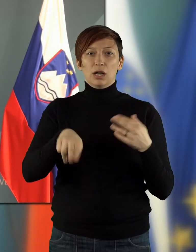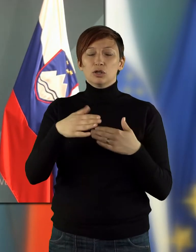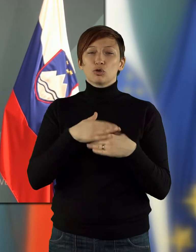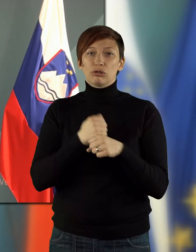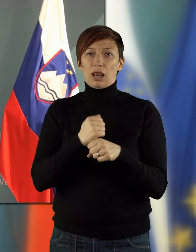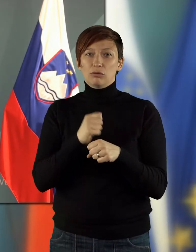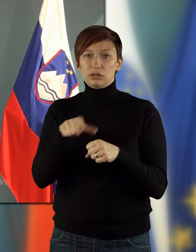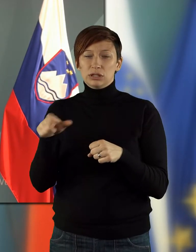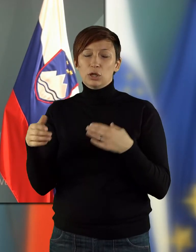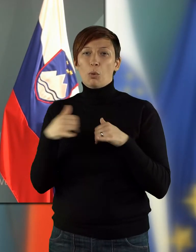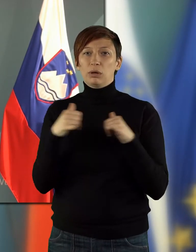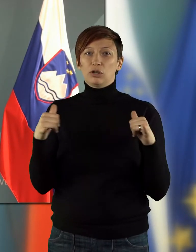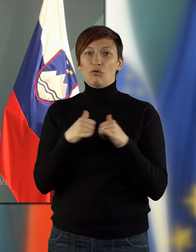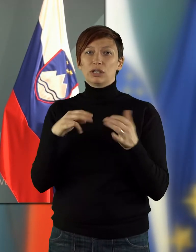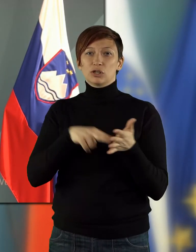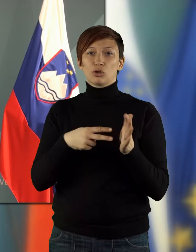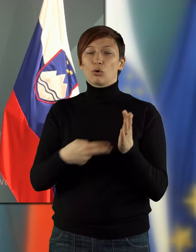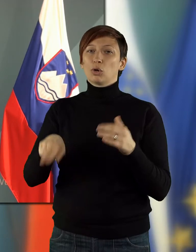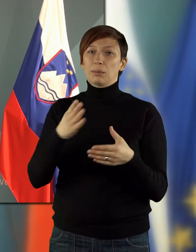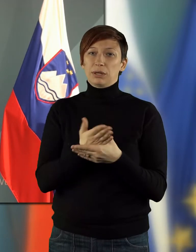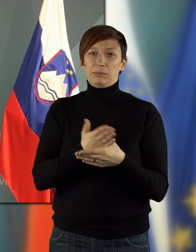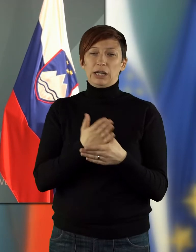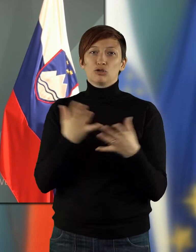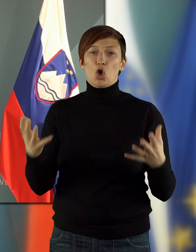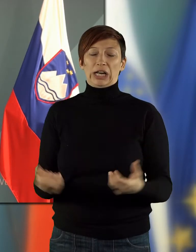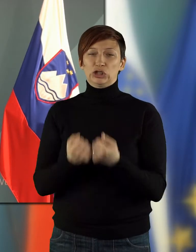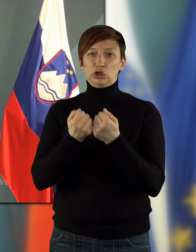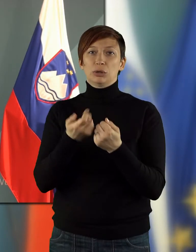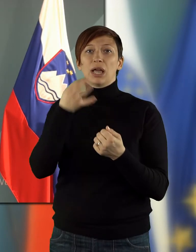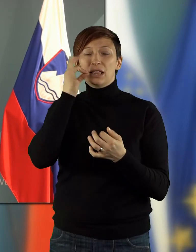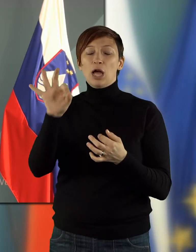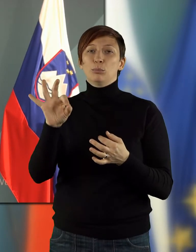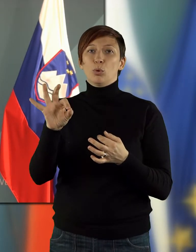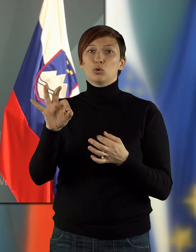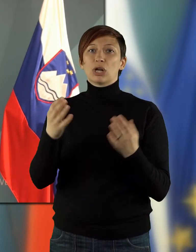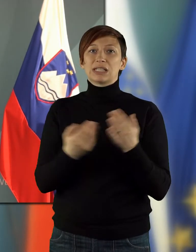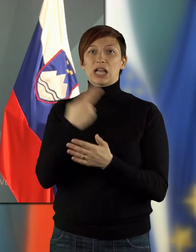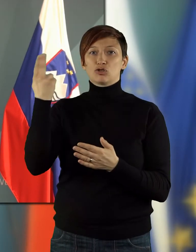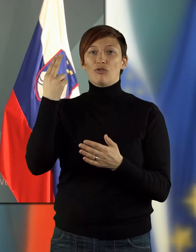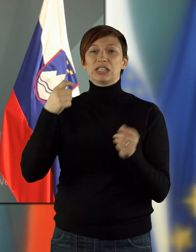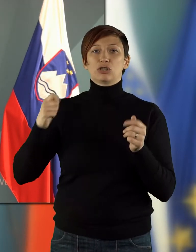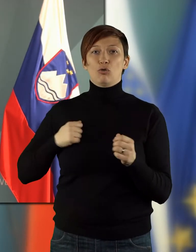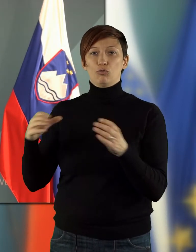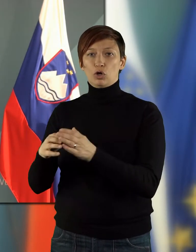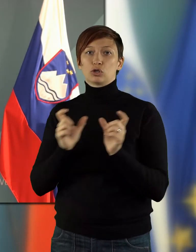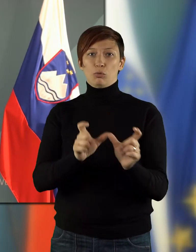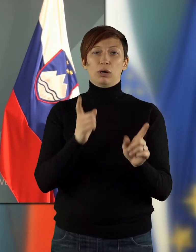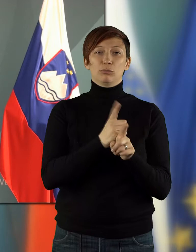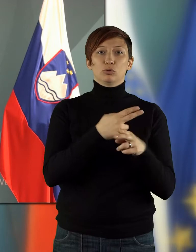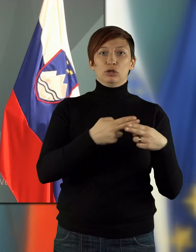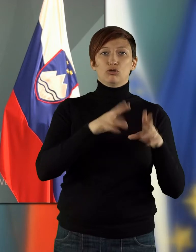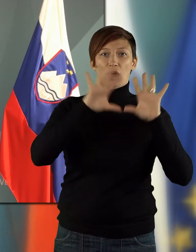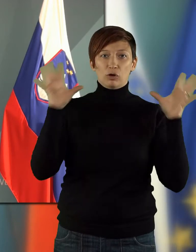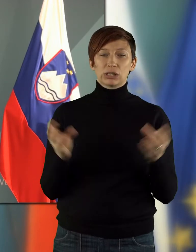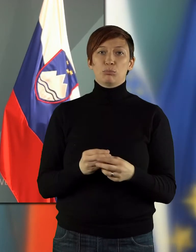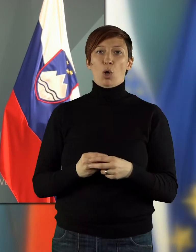posvetovati z najožjimi sodelavci in oblikovati strokovno najprimernejšo rešitev, ki je najboljša tako za slovensko vojsko,